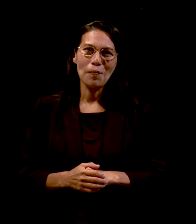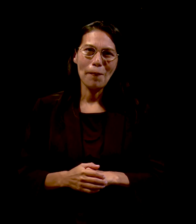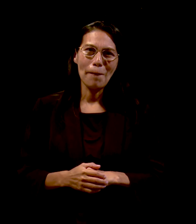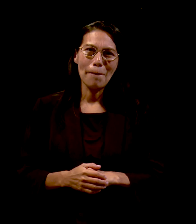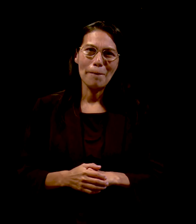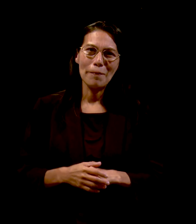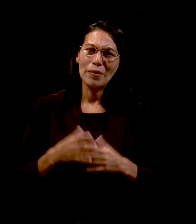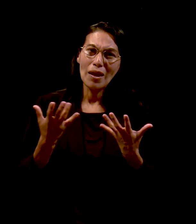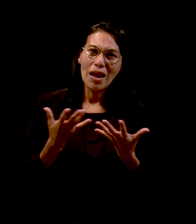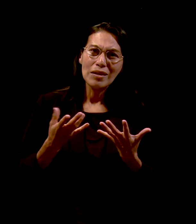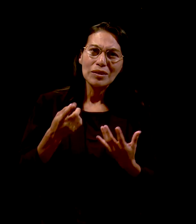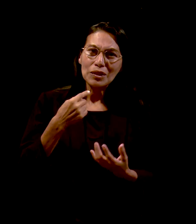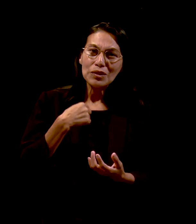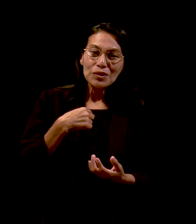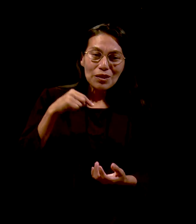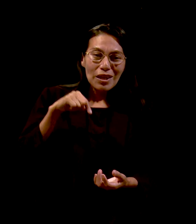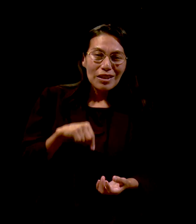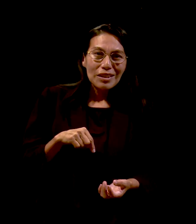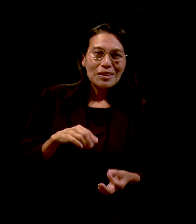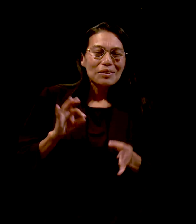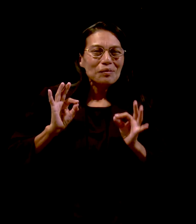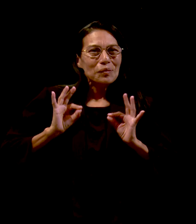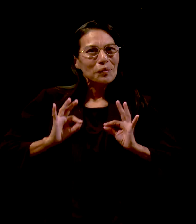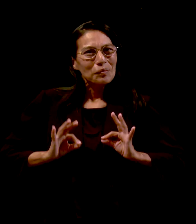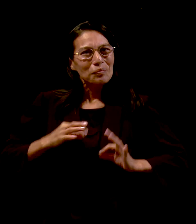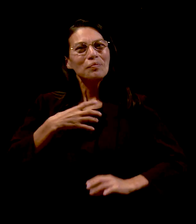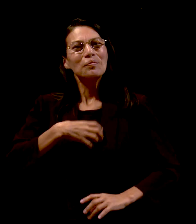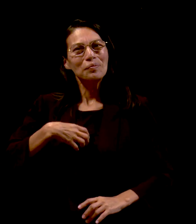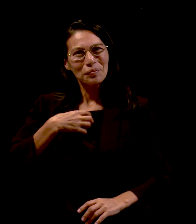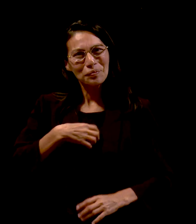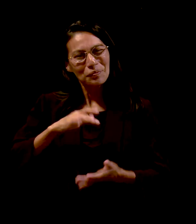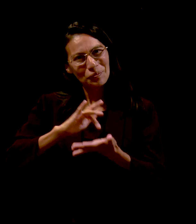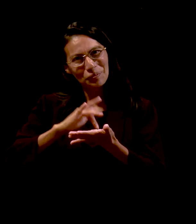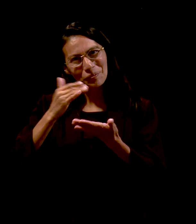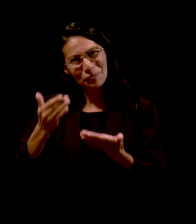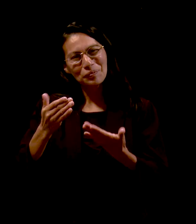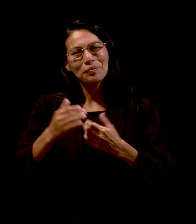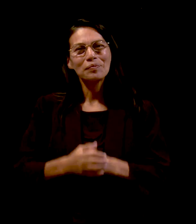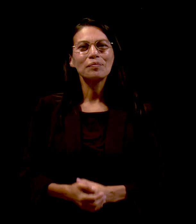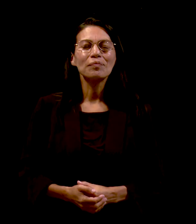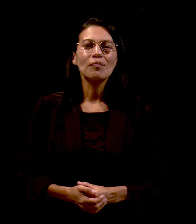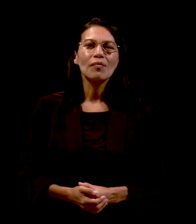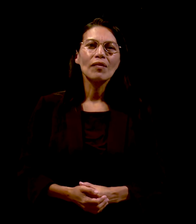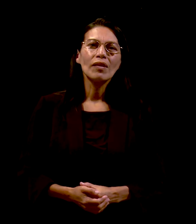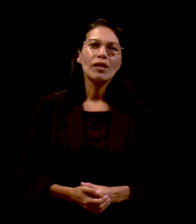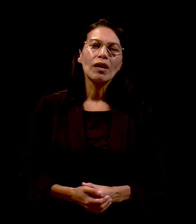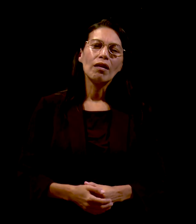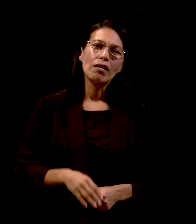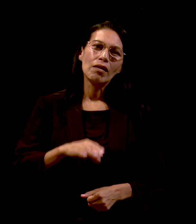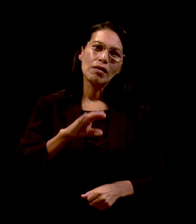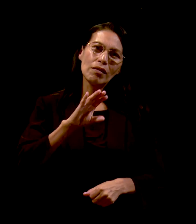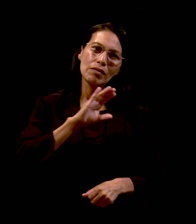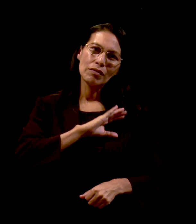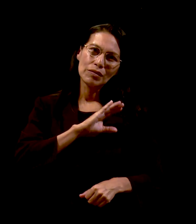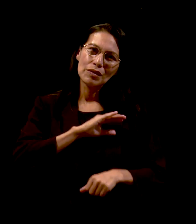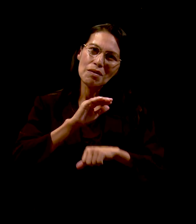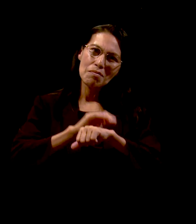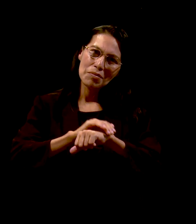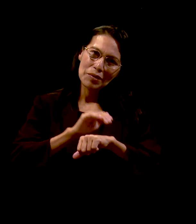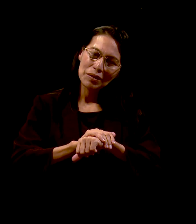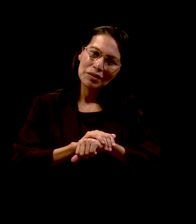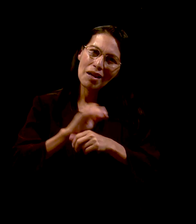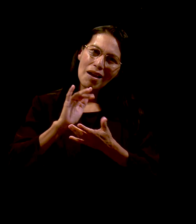posible que mi estancia aquí sea placentera gracias a dios queridos amigos